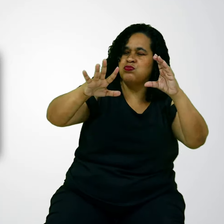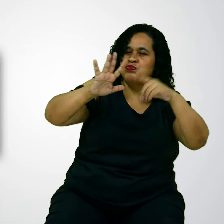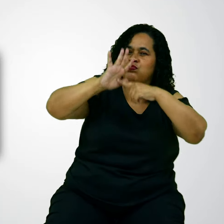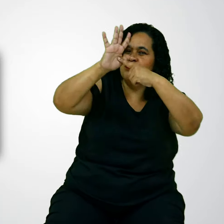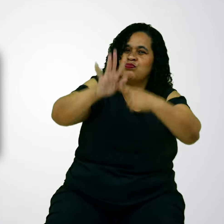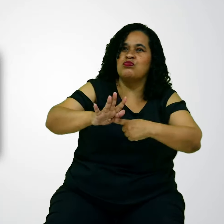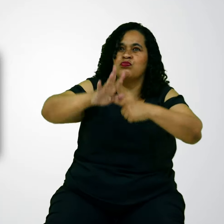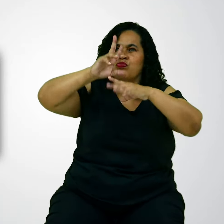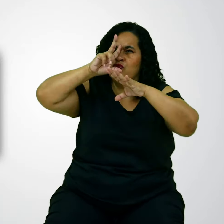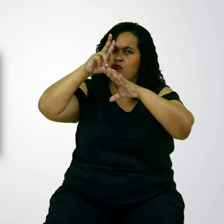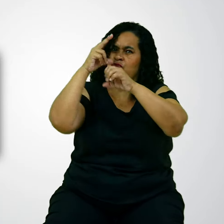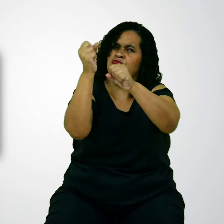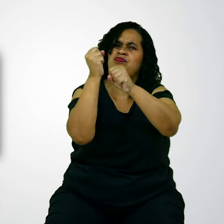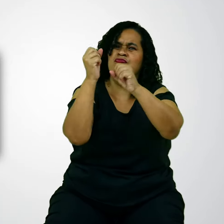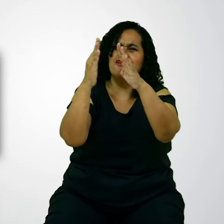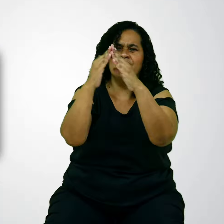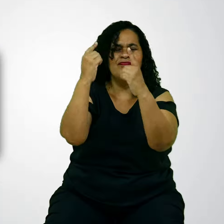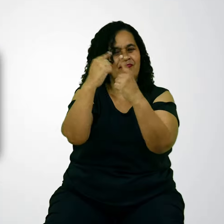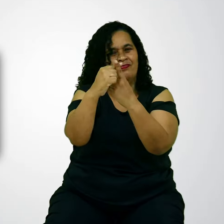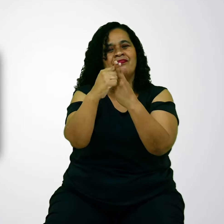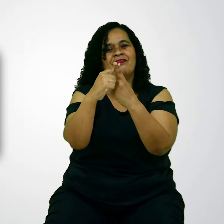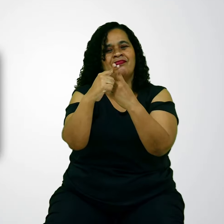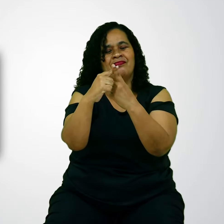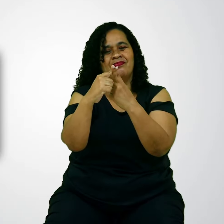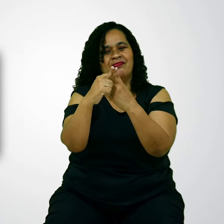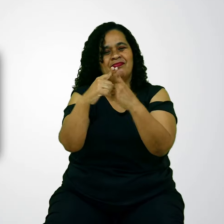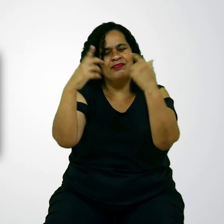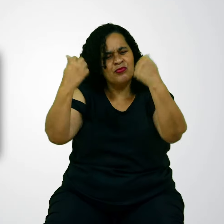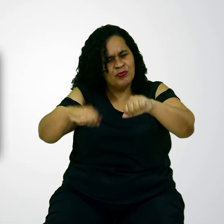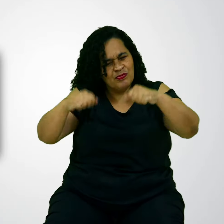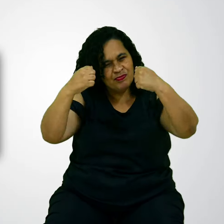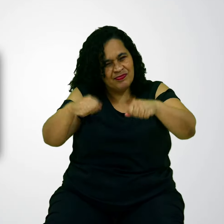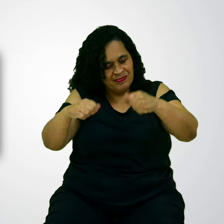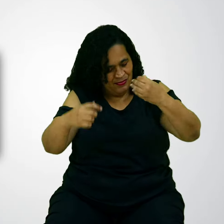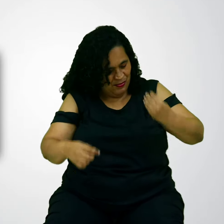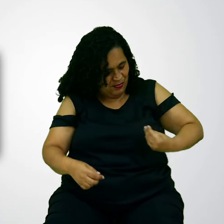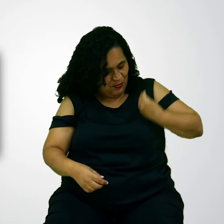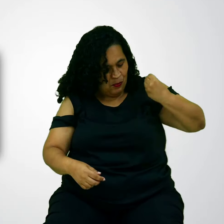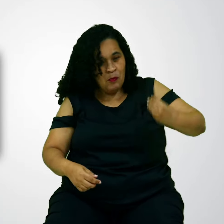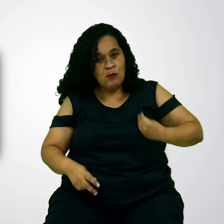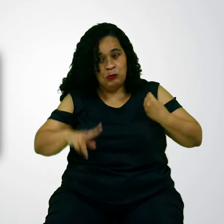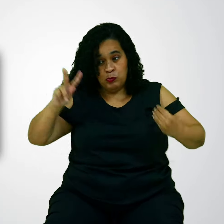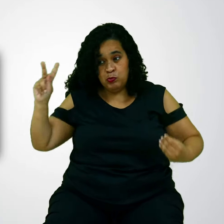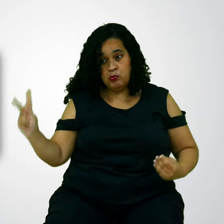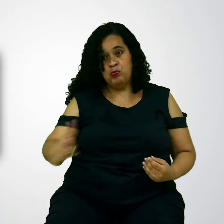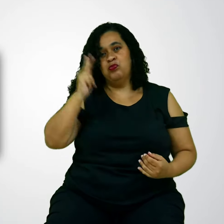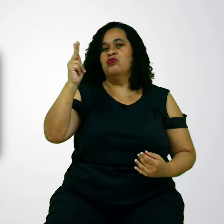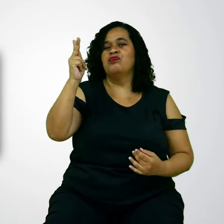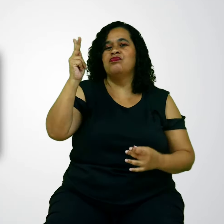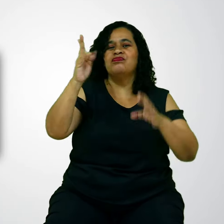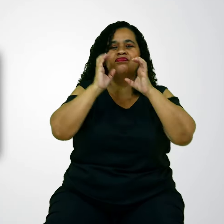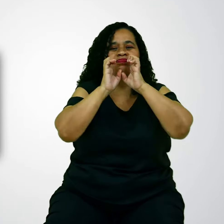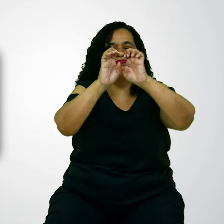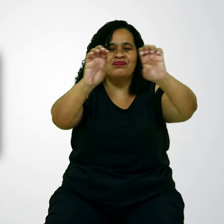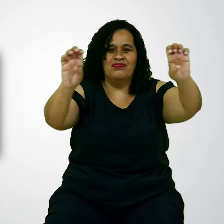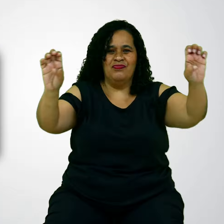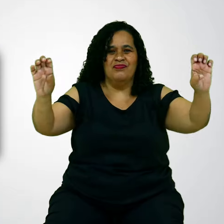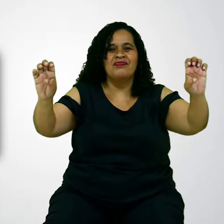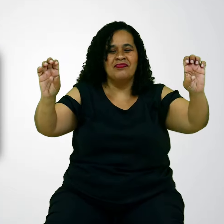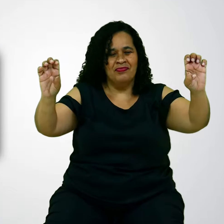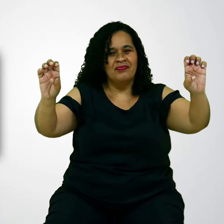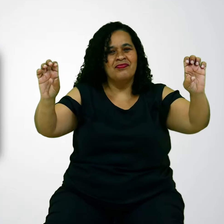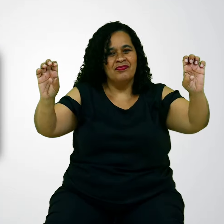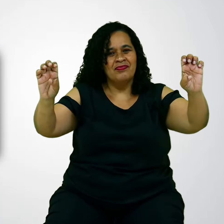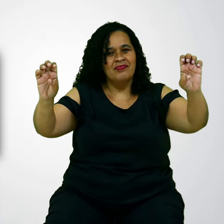igreja, ela precisa viver os valores do Evangelho e ter acesso ao Evangelho também de forma